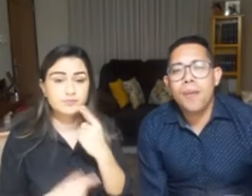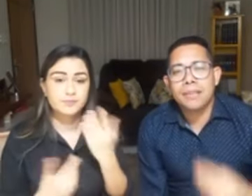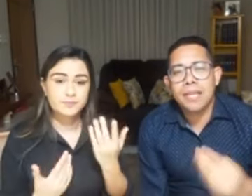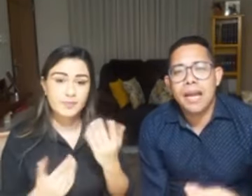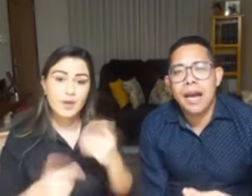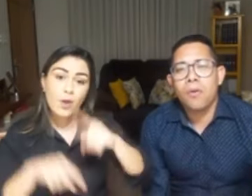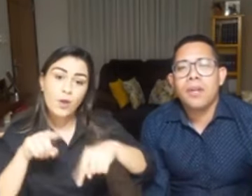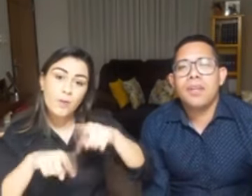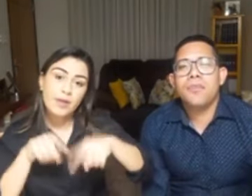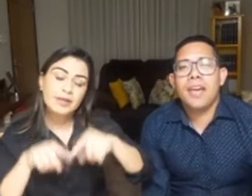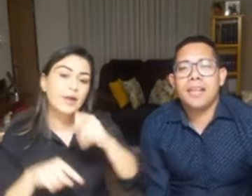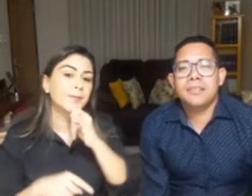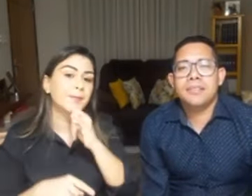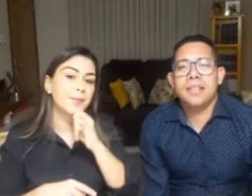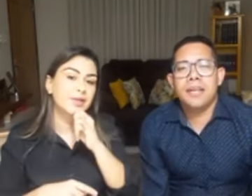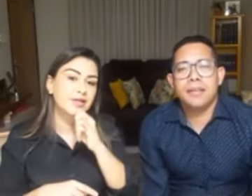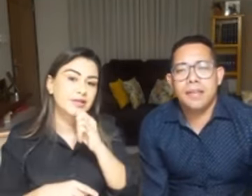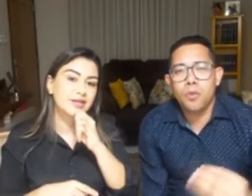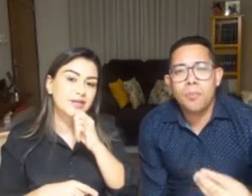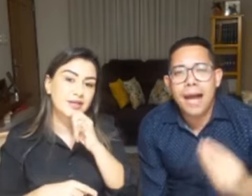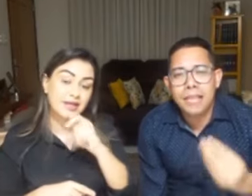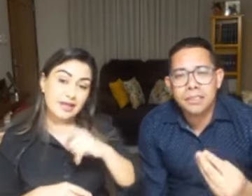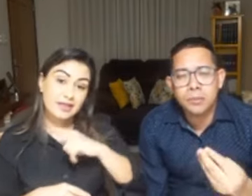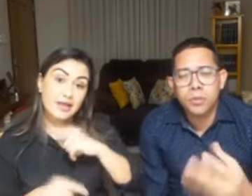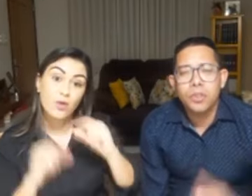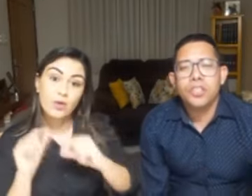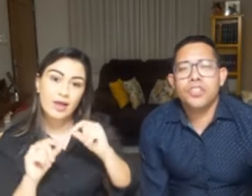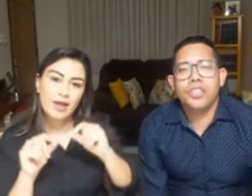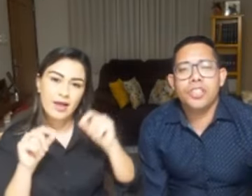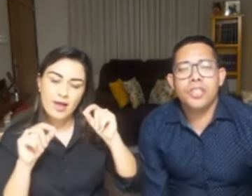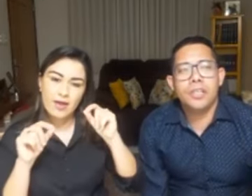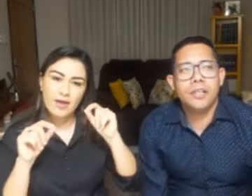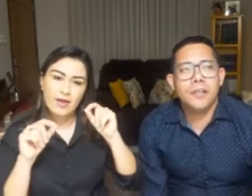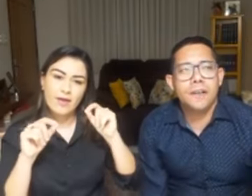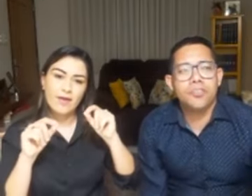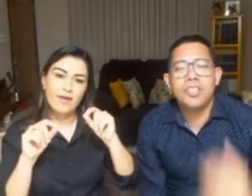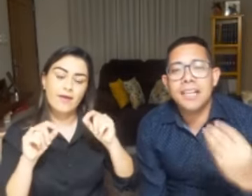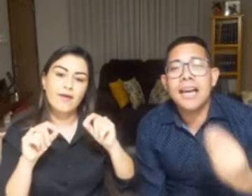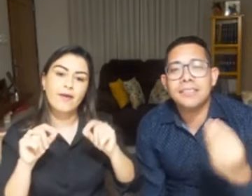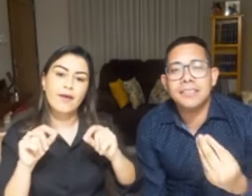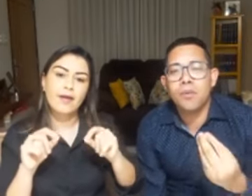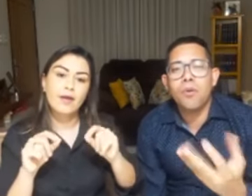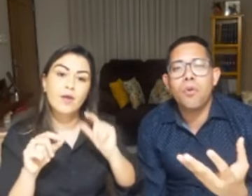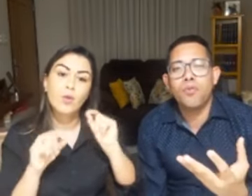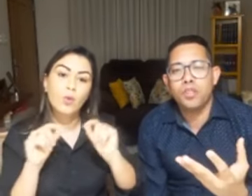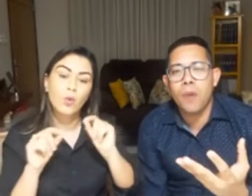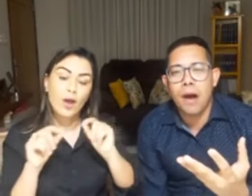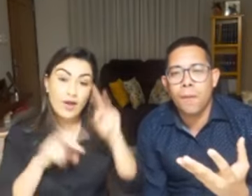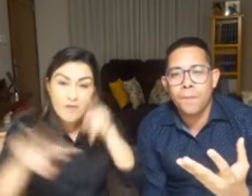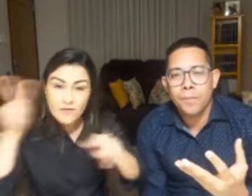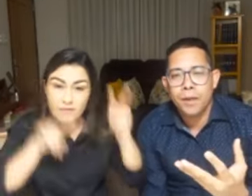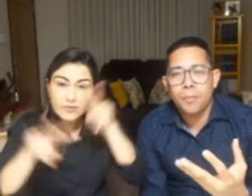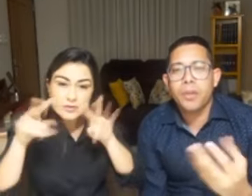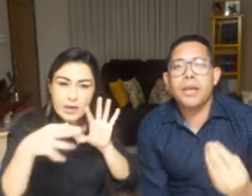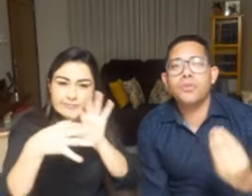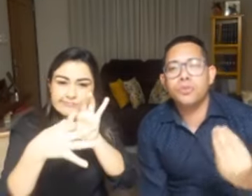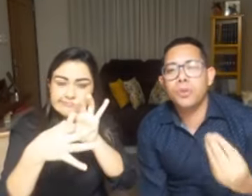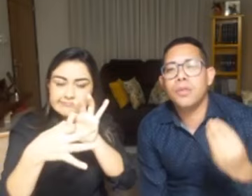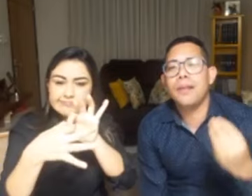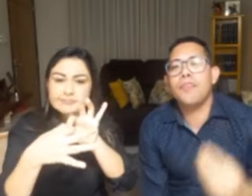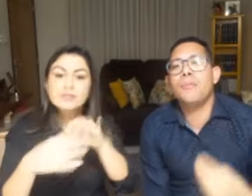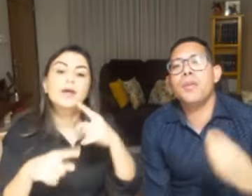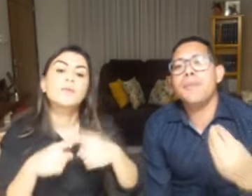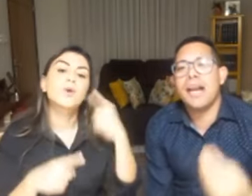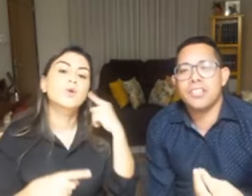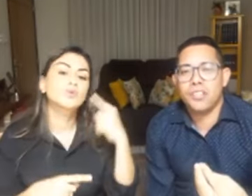um material que viesse ter o máximo de ligação com o visual. Porque o surdo,